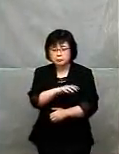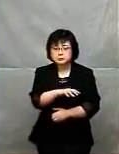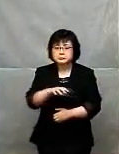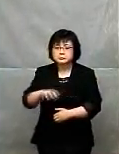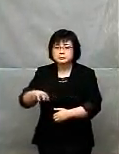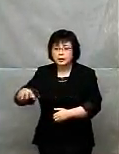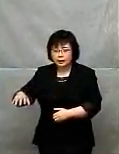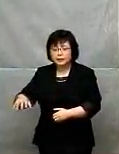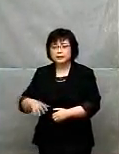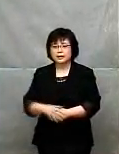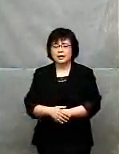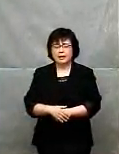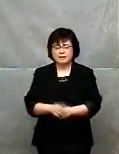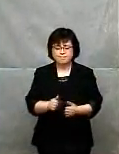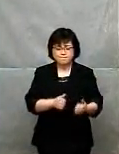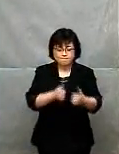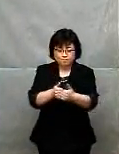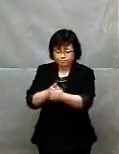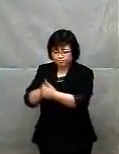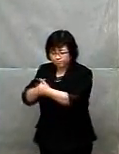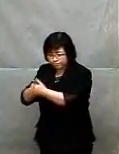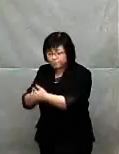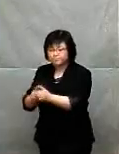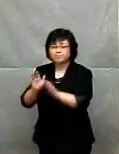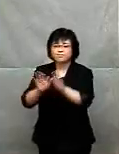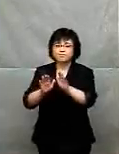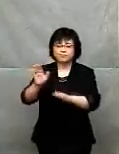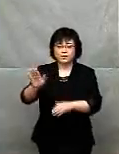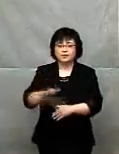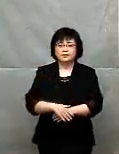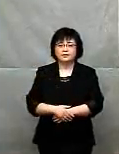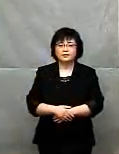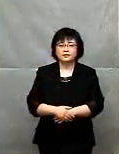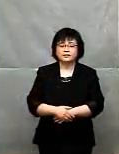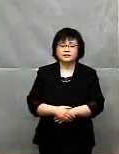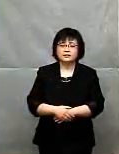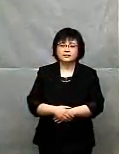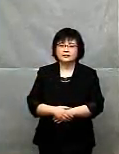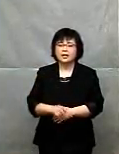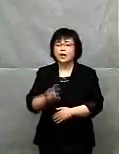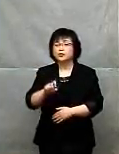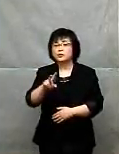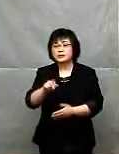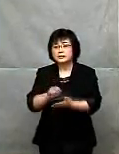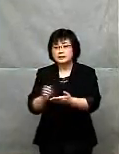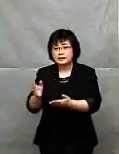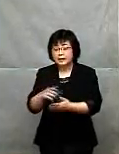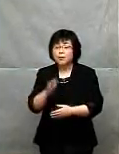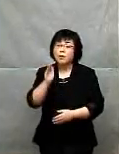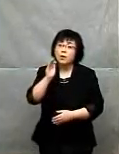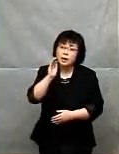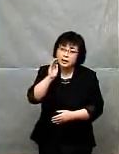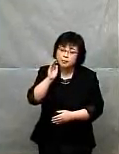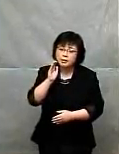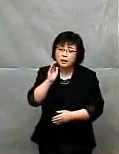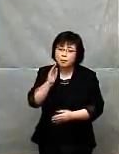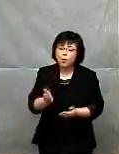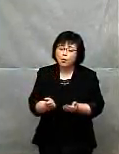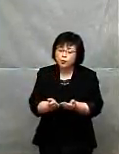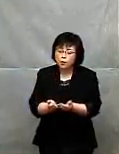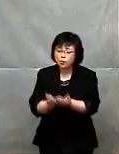東北3県で熱戦が繰り広げられており、8月12日からは和歌山県でもヨット競